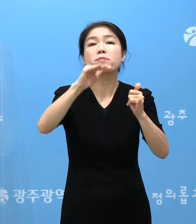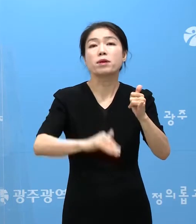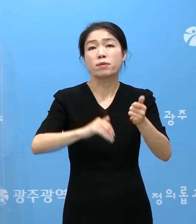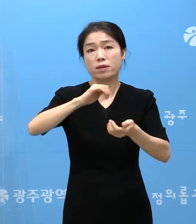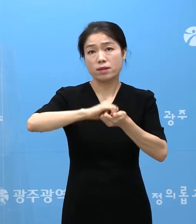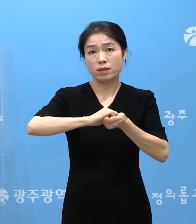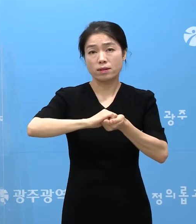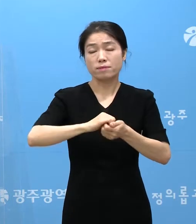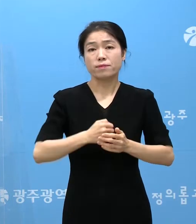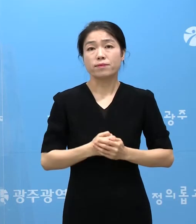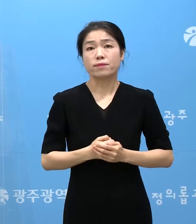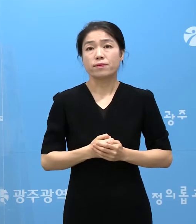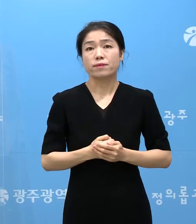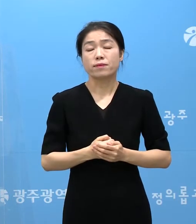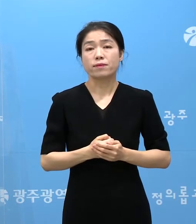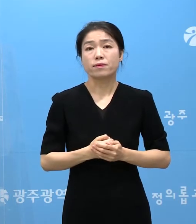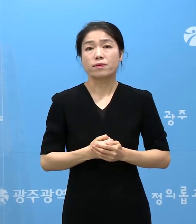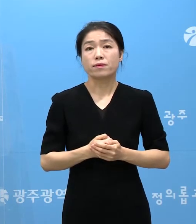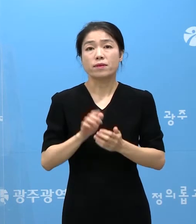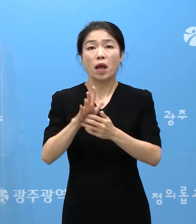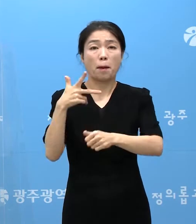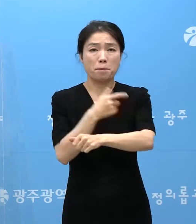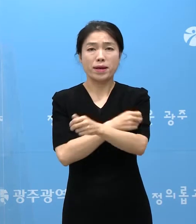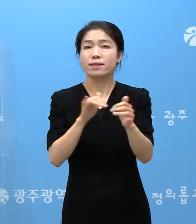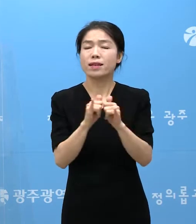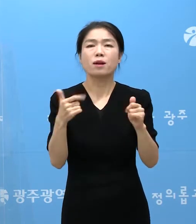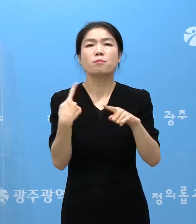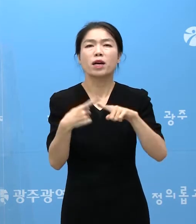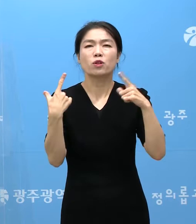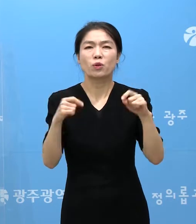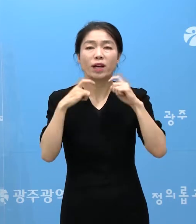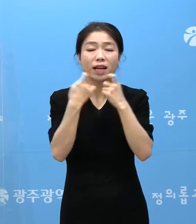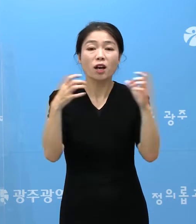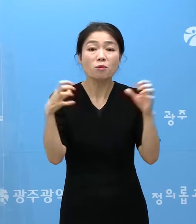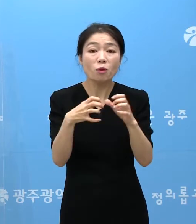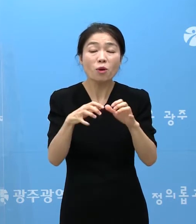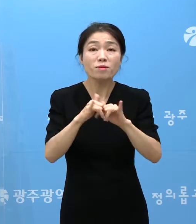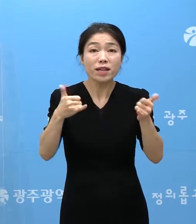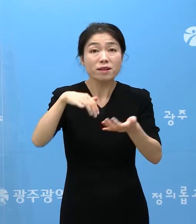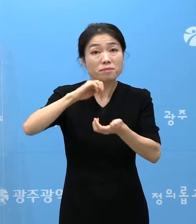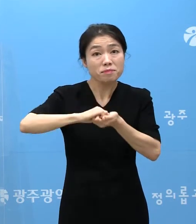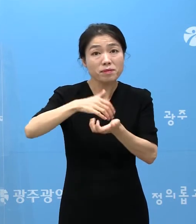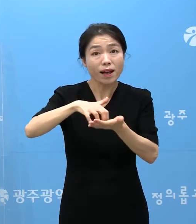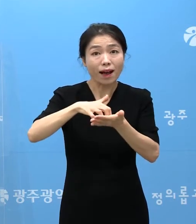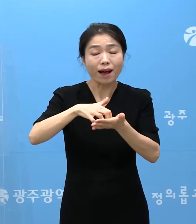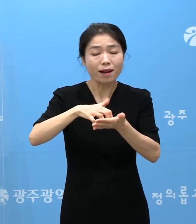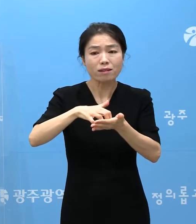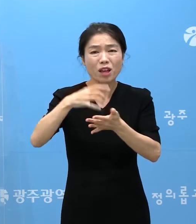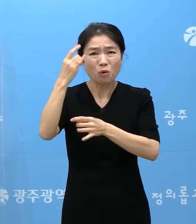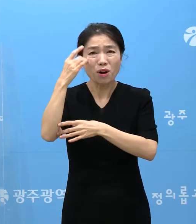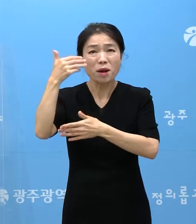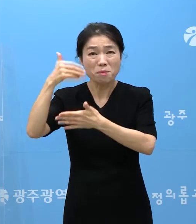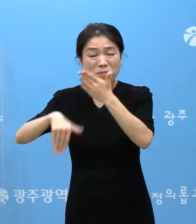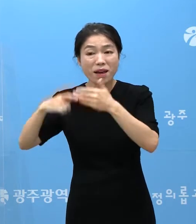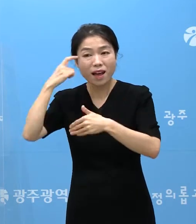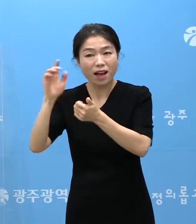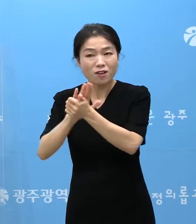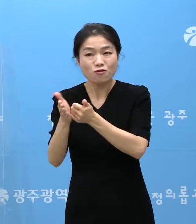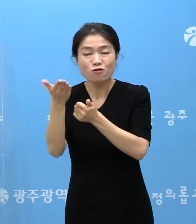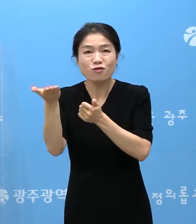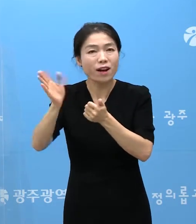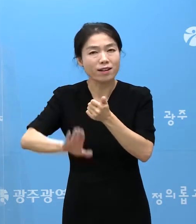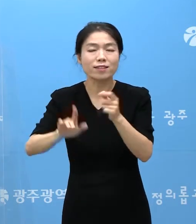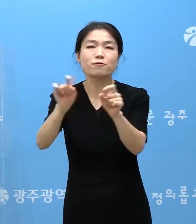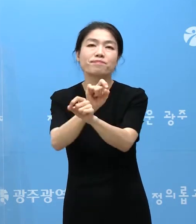미만으로 제한됩니다. 또한 백신 접종자들도 사적 모임 인원 제한에서 제외하기로 했던 인센티브